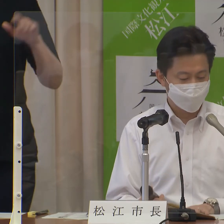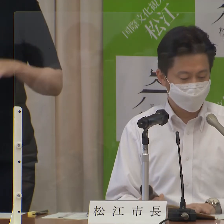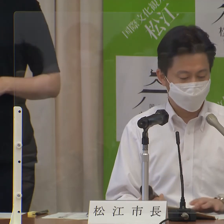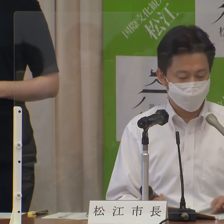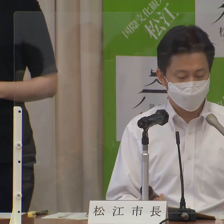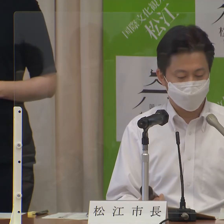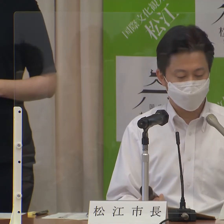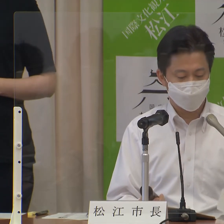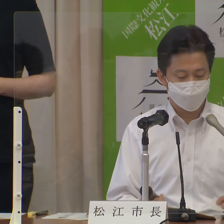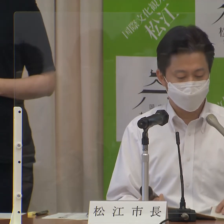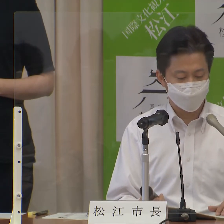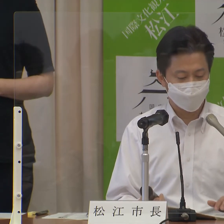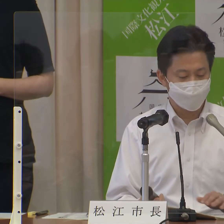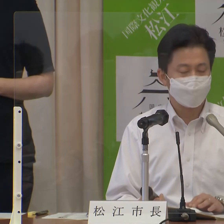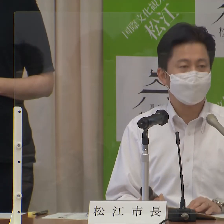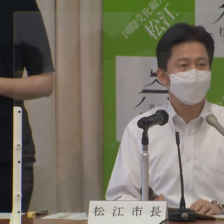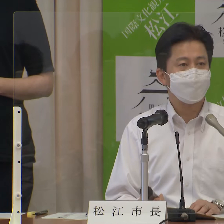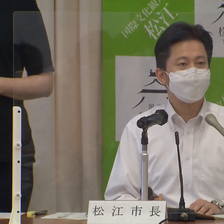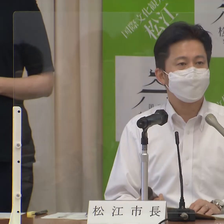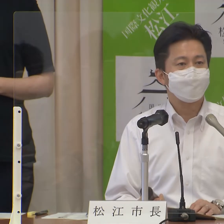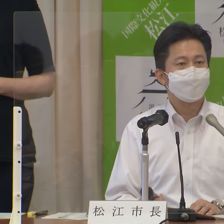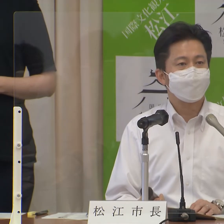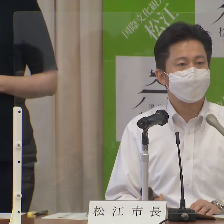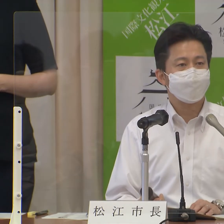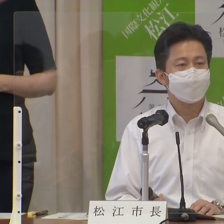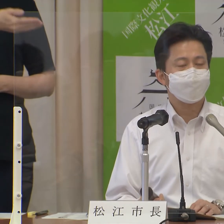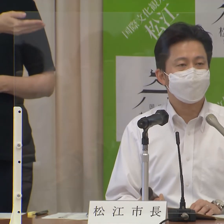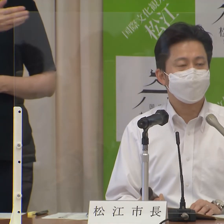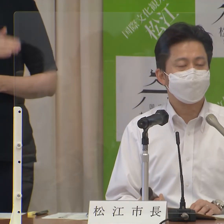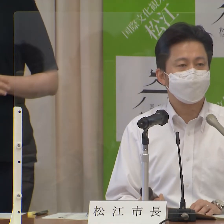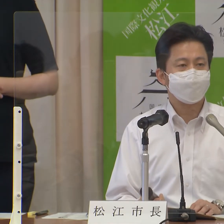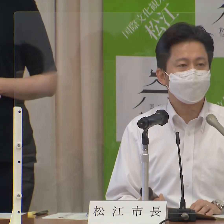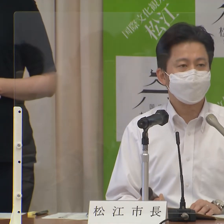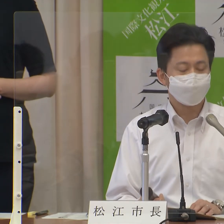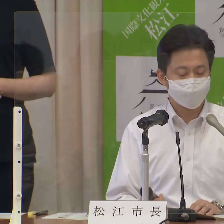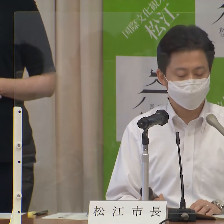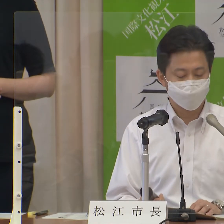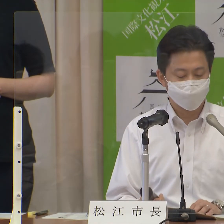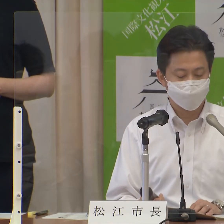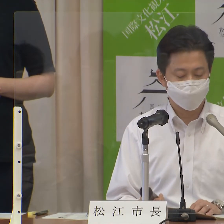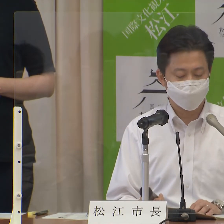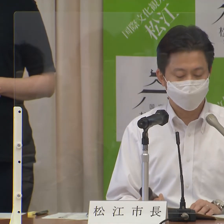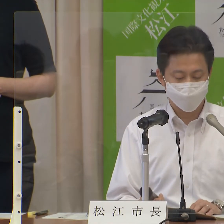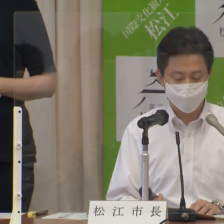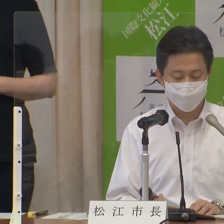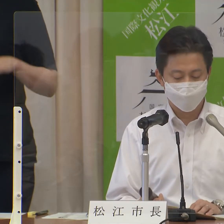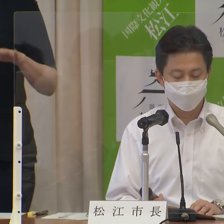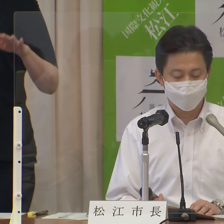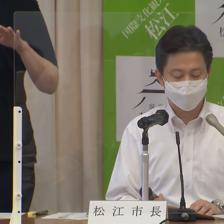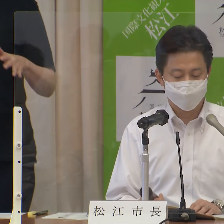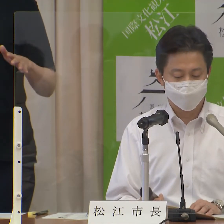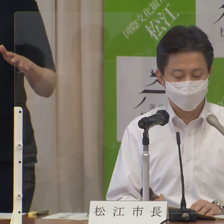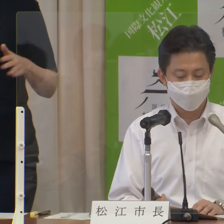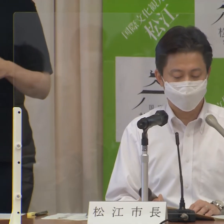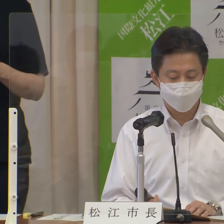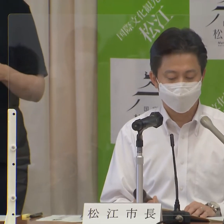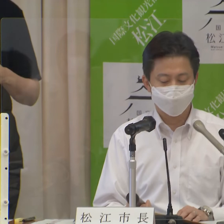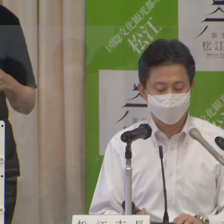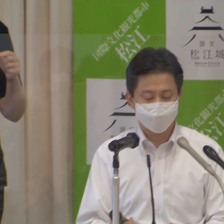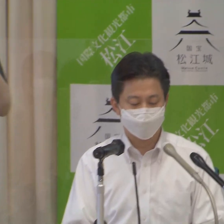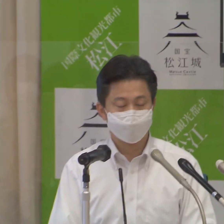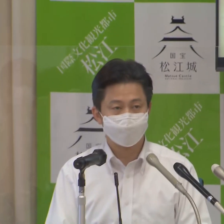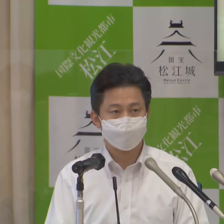ました。すいません、先ほどのその入院集団検診の延期なんです